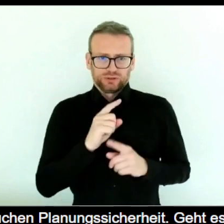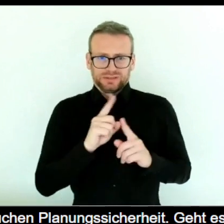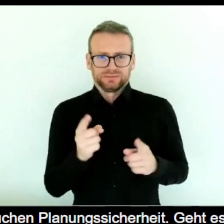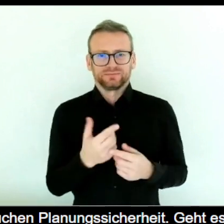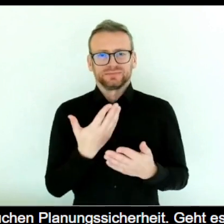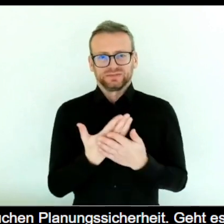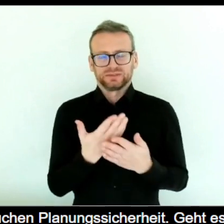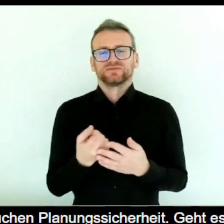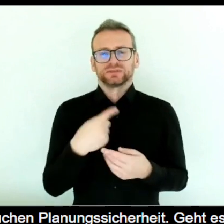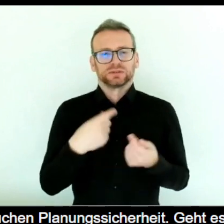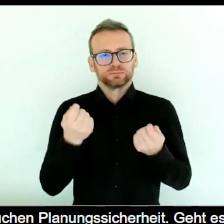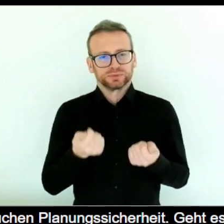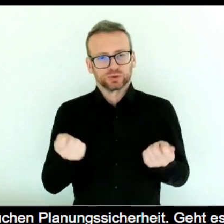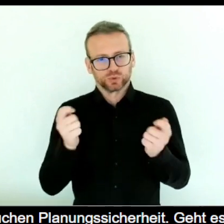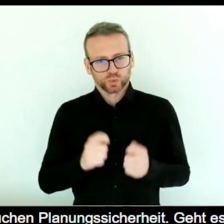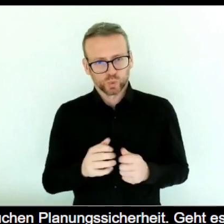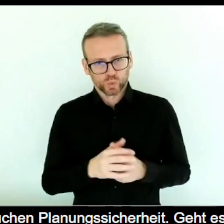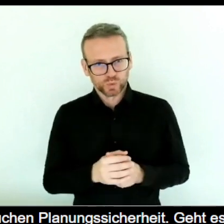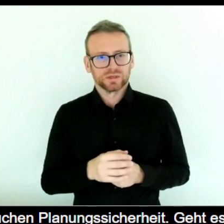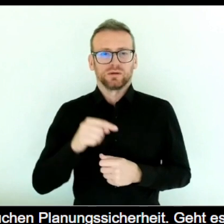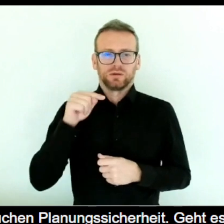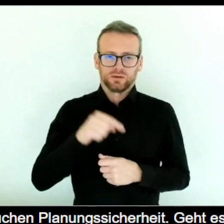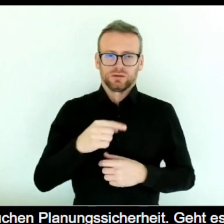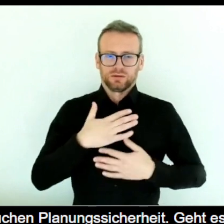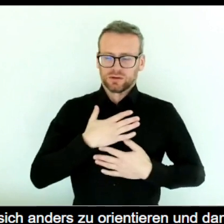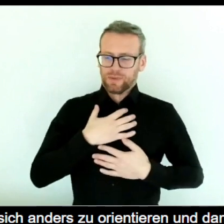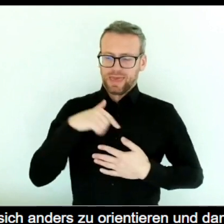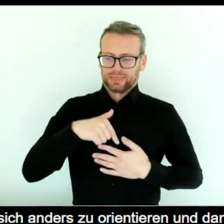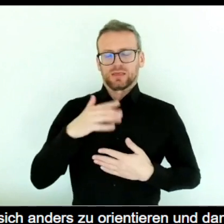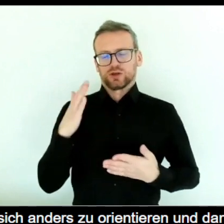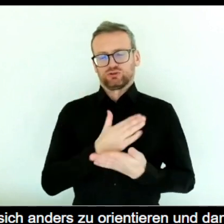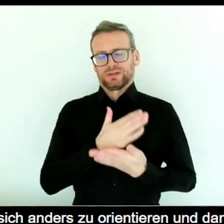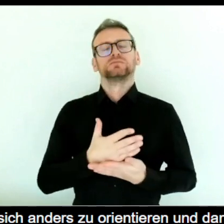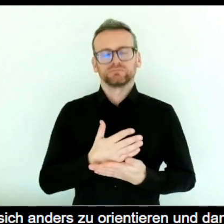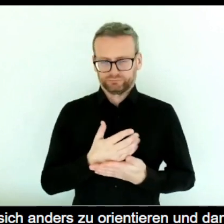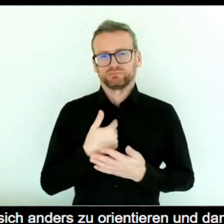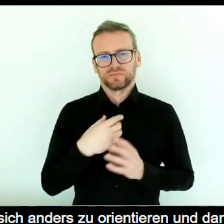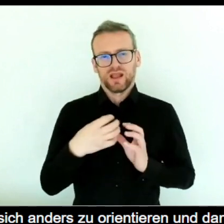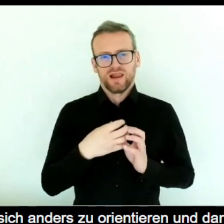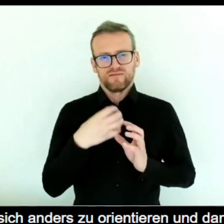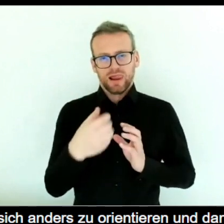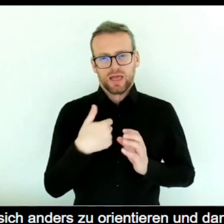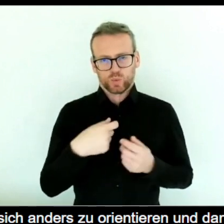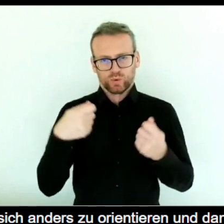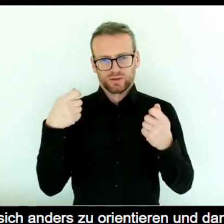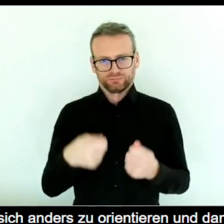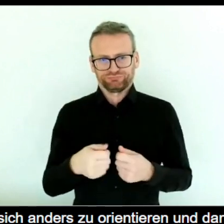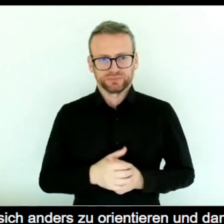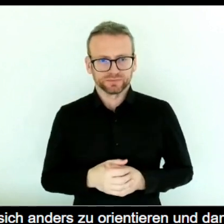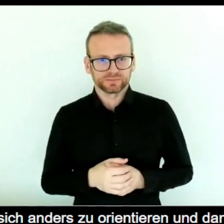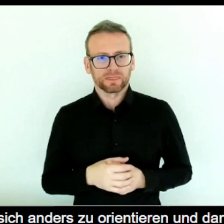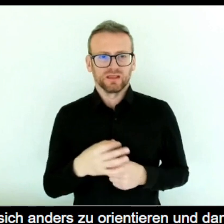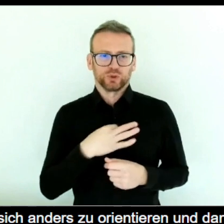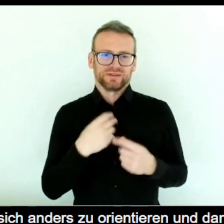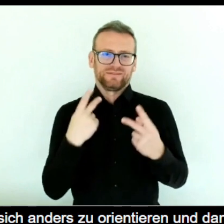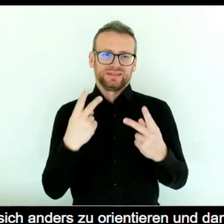kostenlose Meisterausbildung, die ja auf den Weg gebracht werden soll nach 2024. Das ist